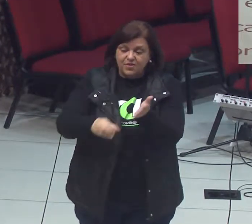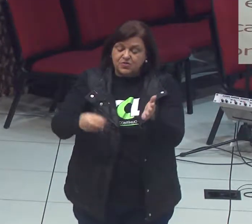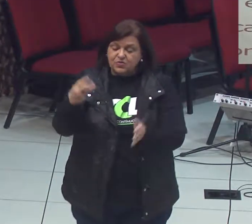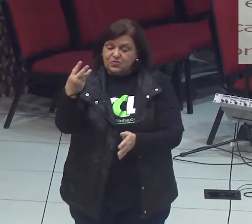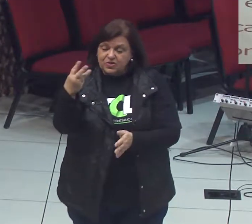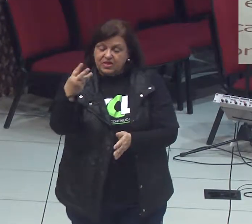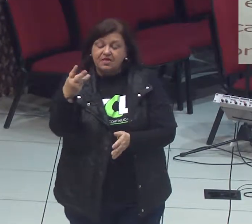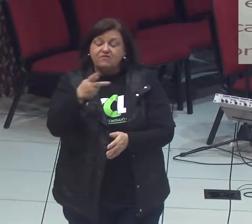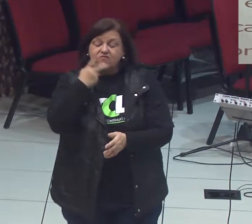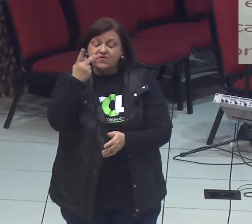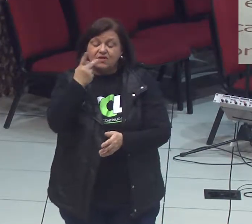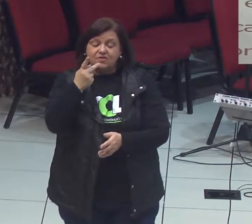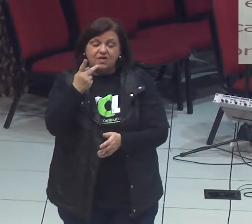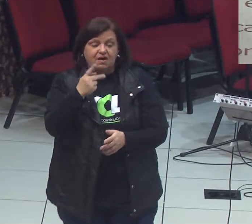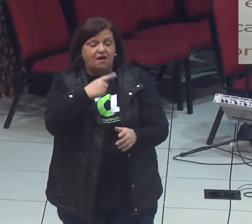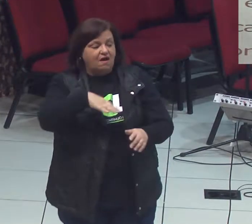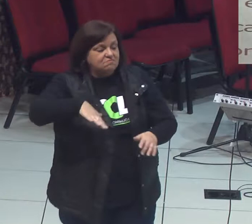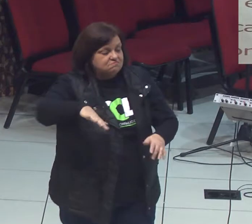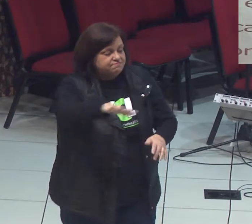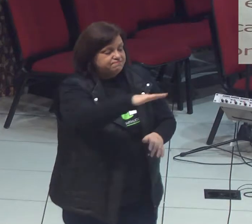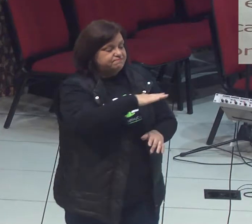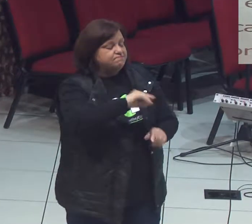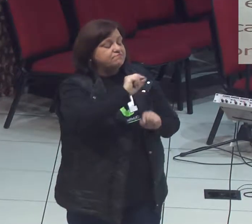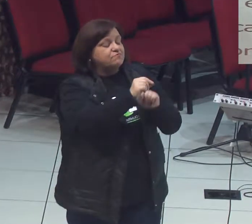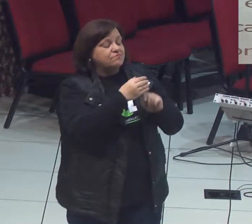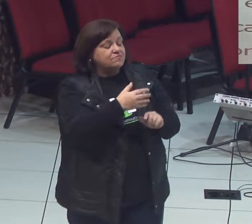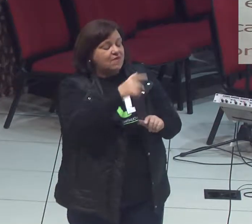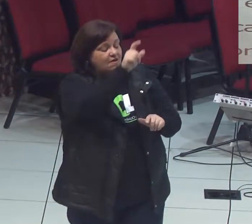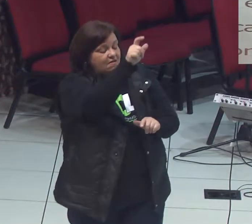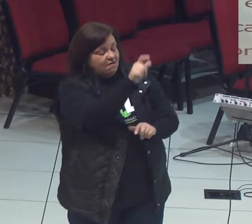da perdição, conforme o verso 3, né?